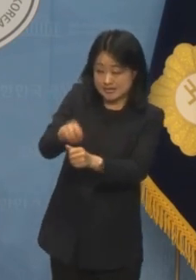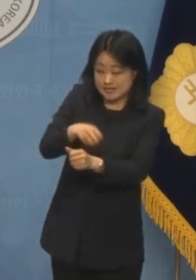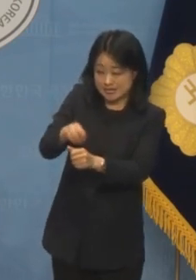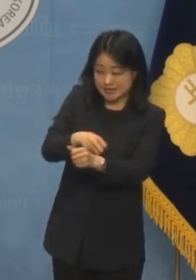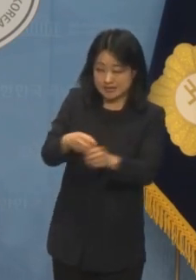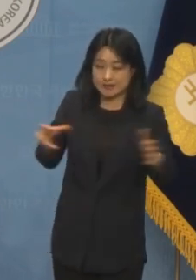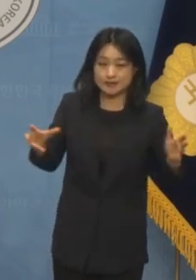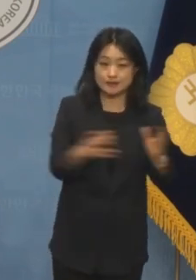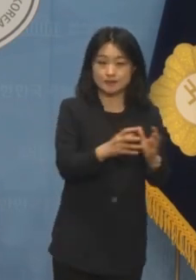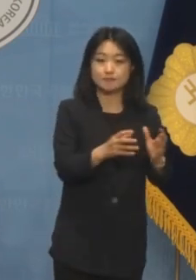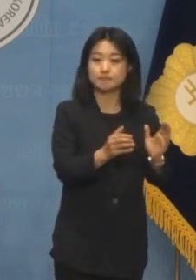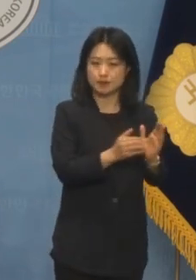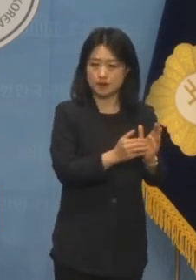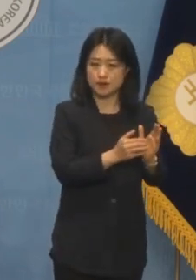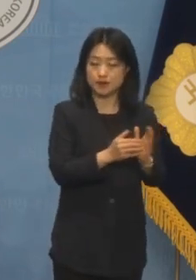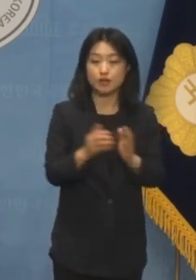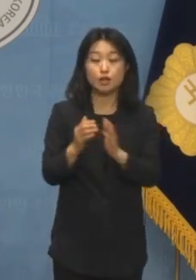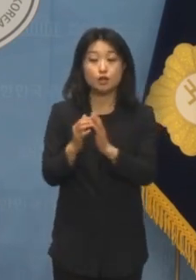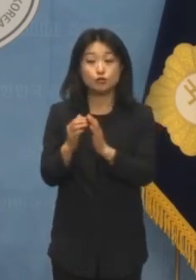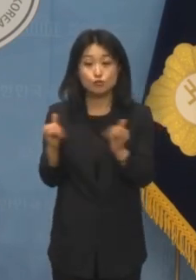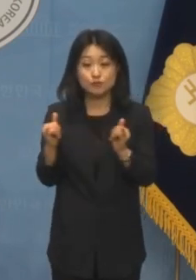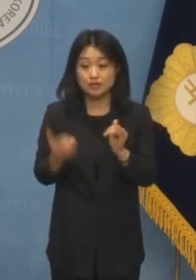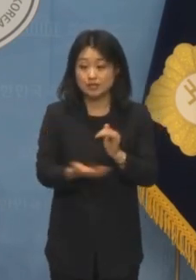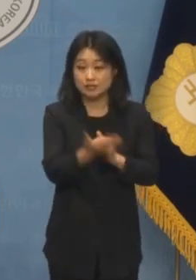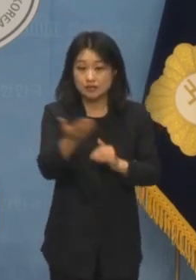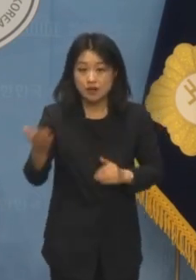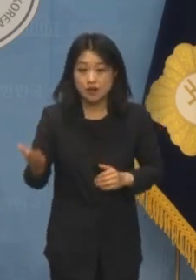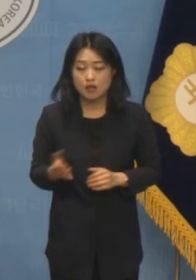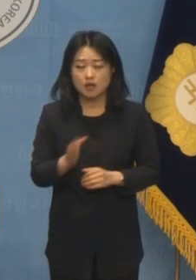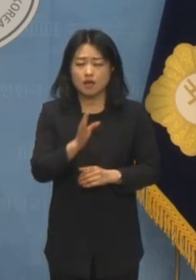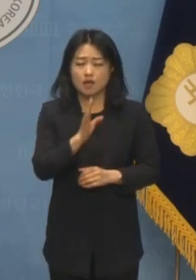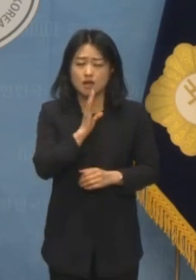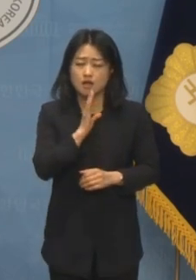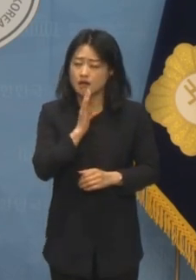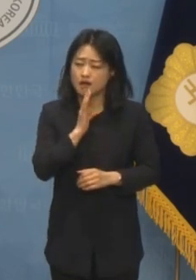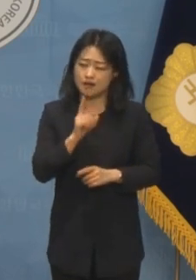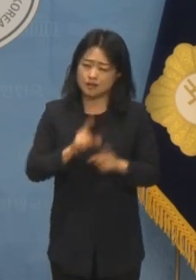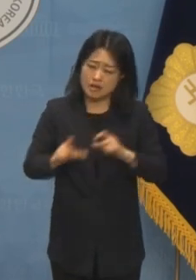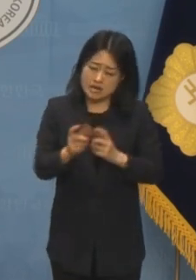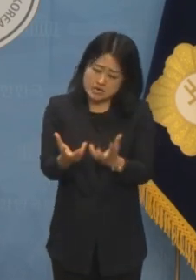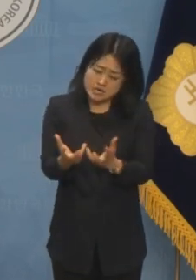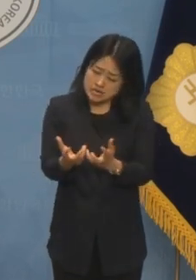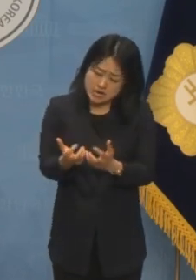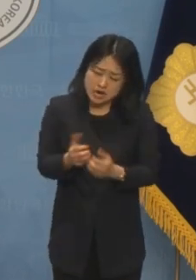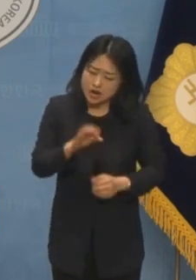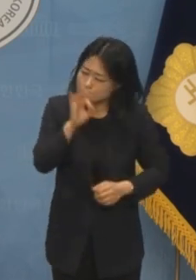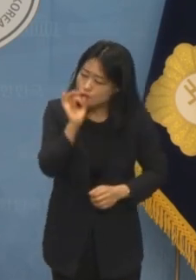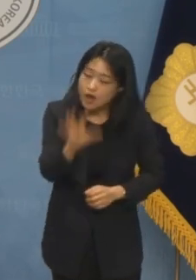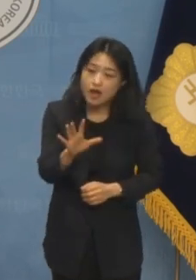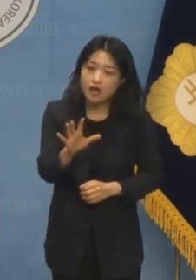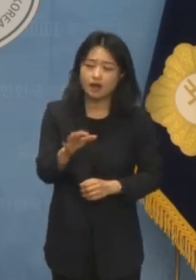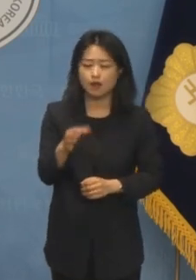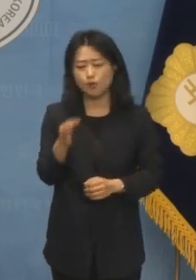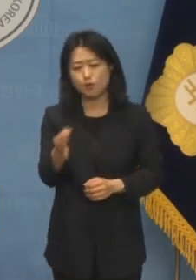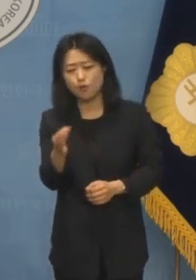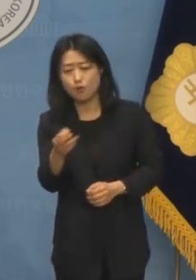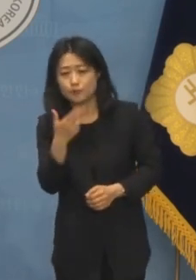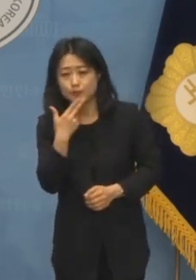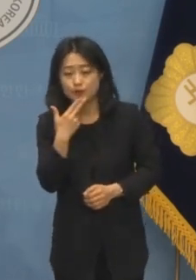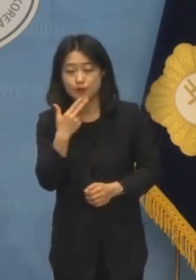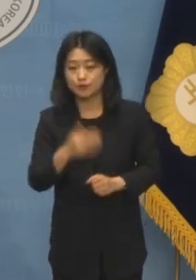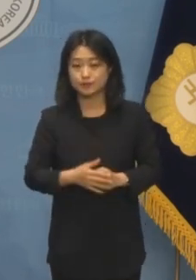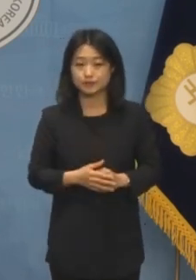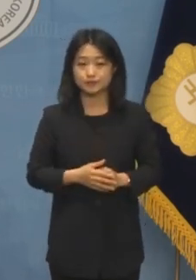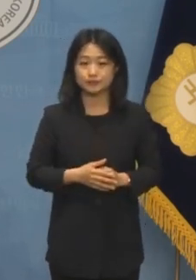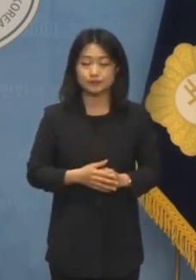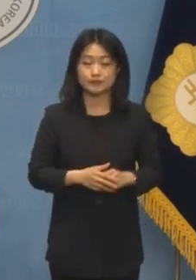우리 국민들은 더 이상 졸라맬 허리띠 구멍도 없습니다. 종부세 폐지는 세수